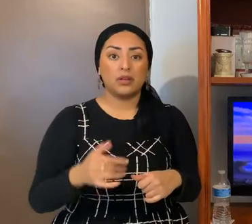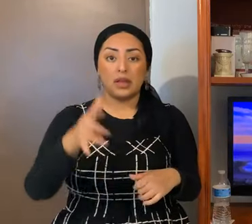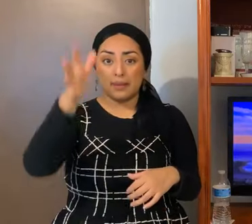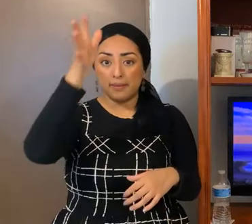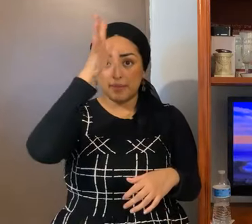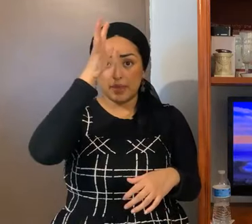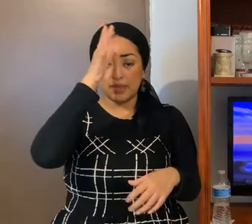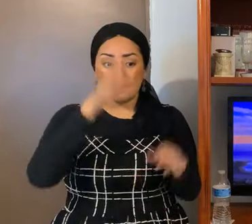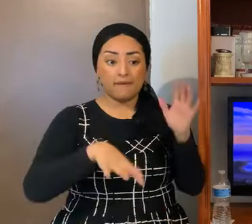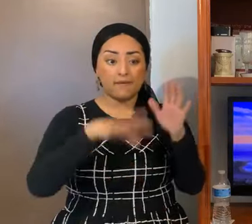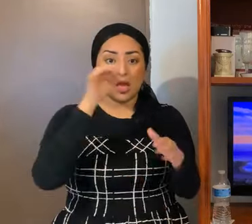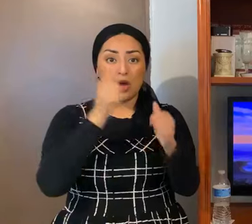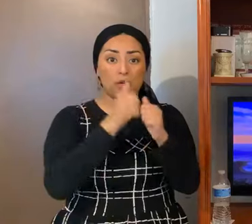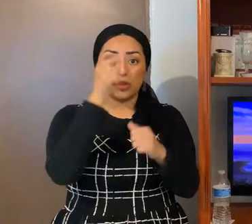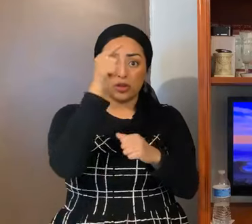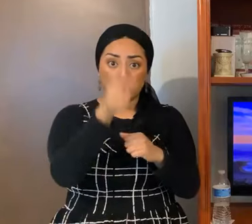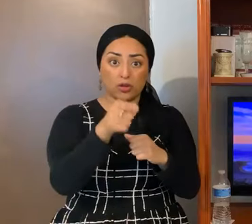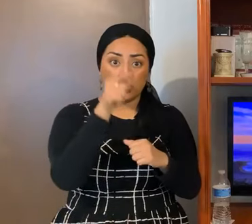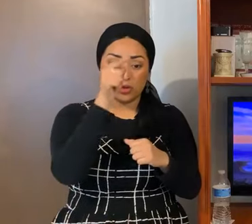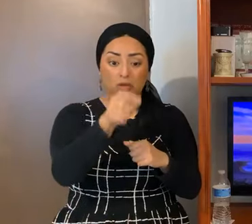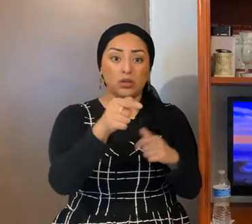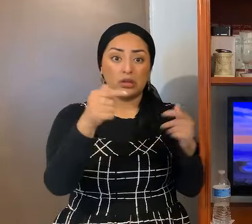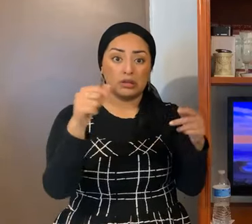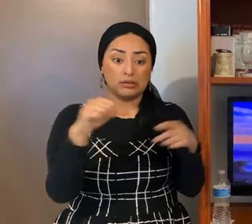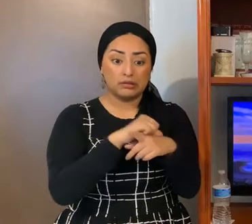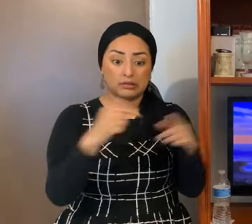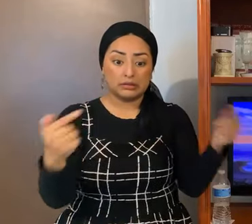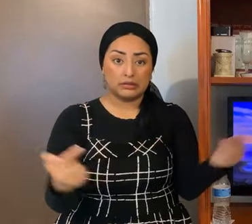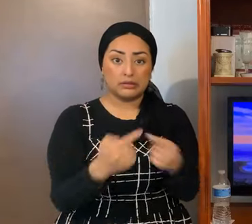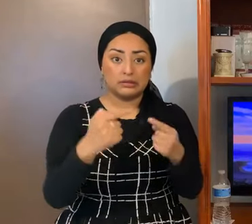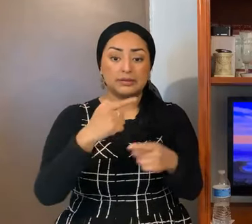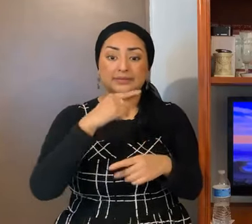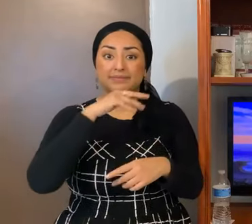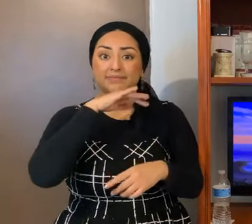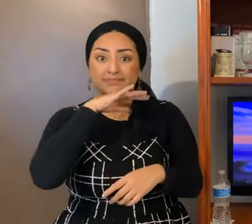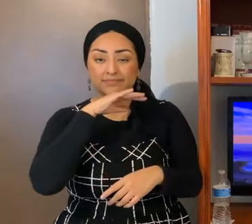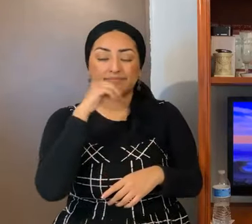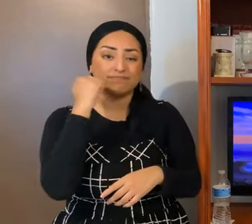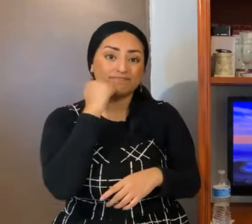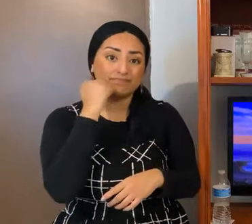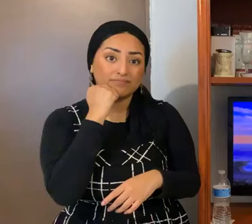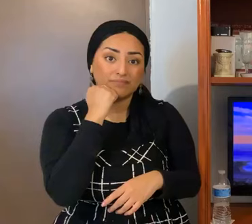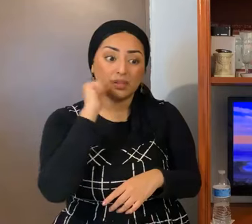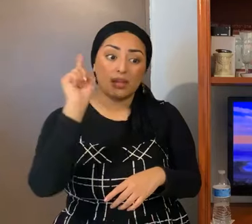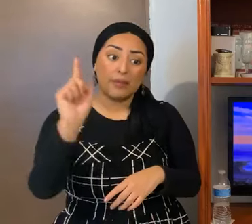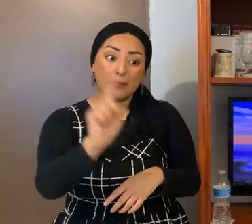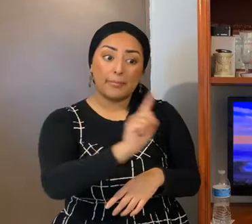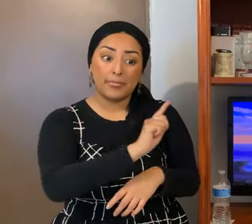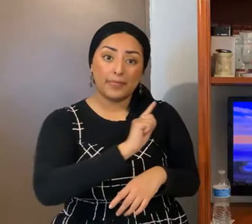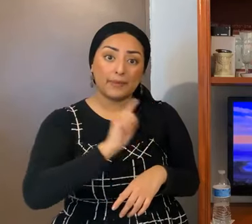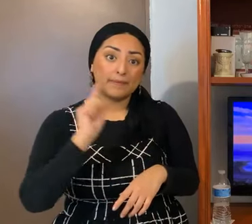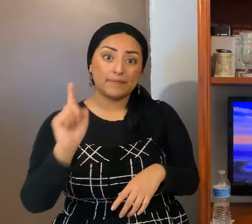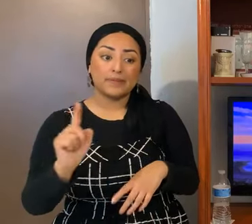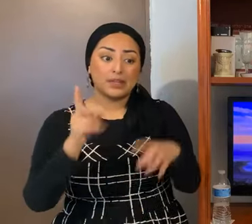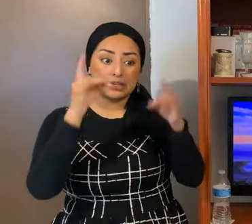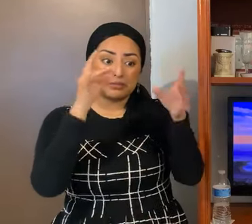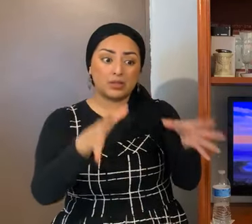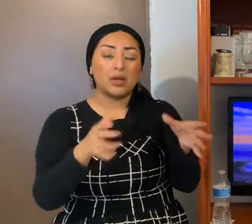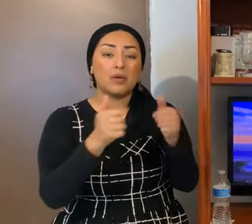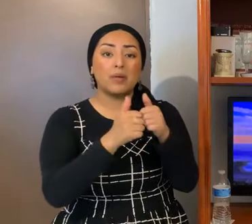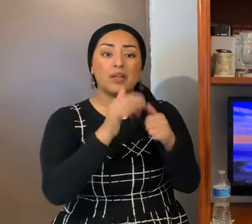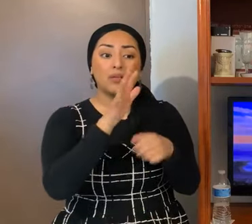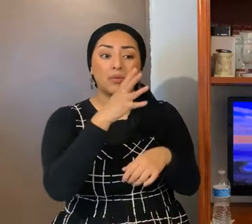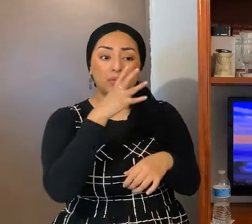padre descubrieron en ti, y en ti hicieron violencia a la que estaba inmunda por su menstruo. Cada uno hizo abominación con la mujer